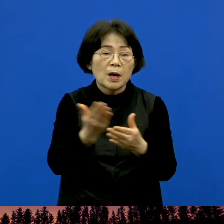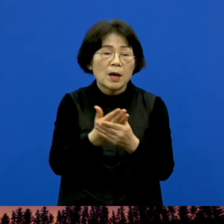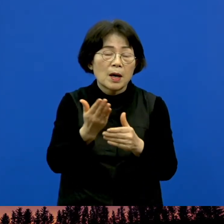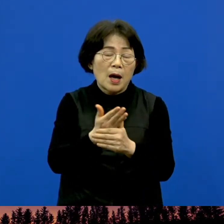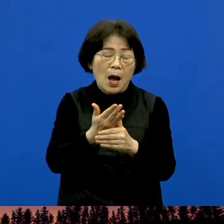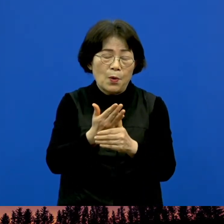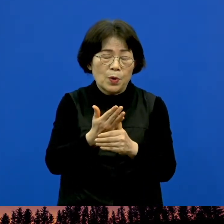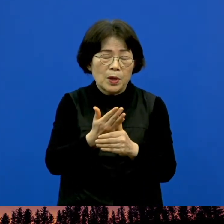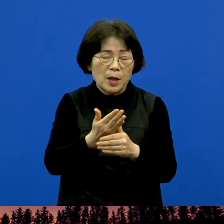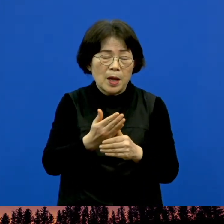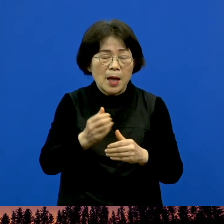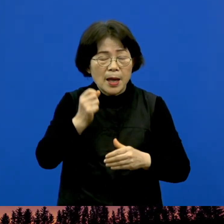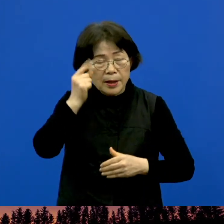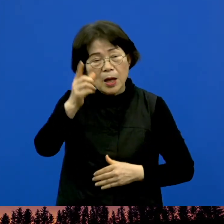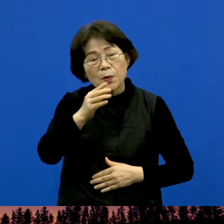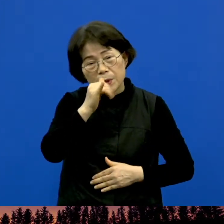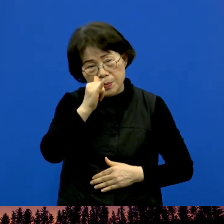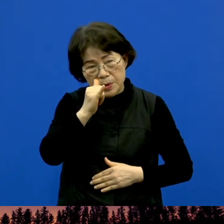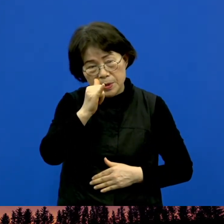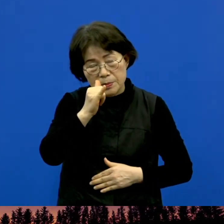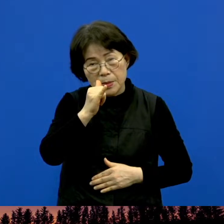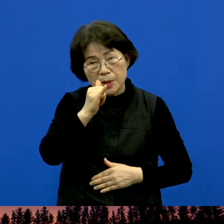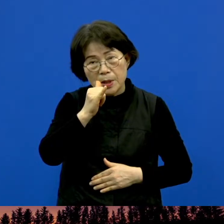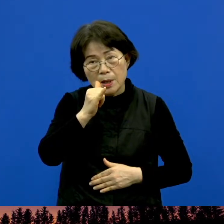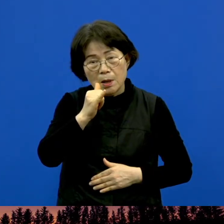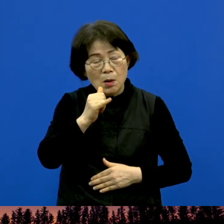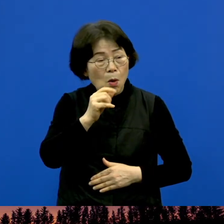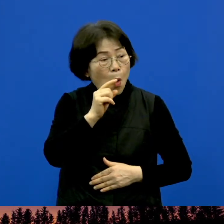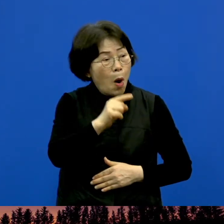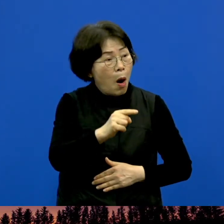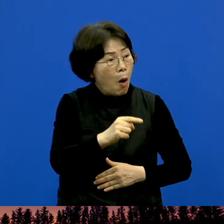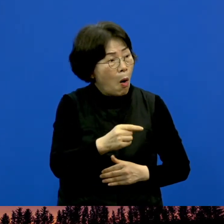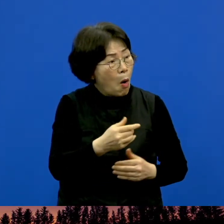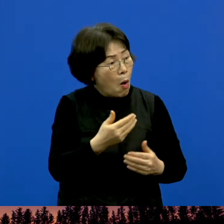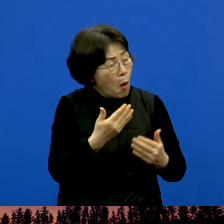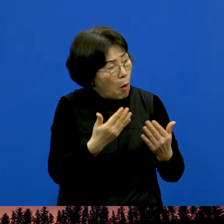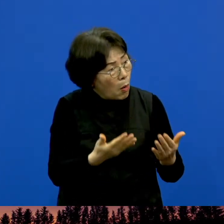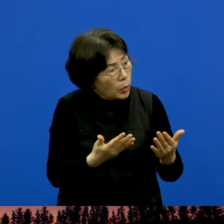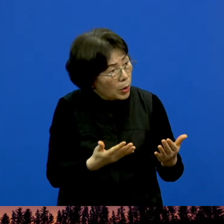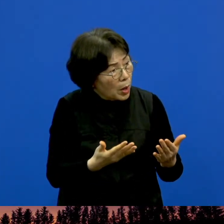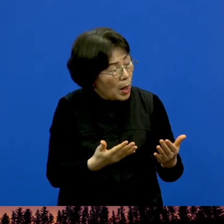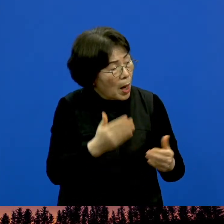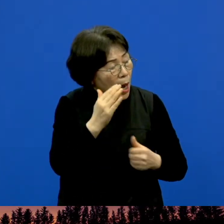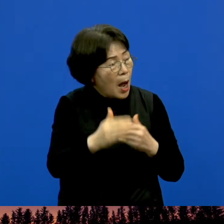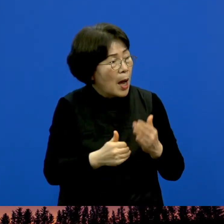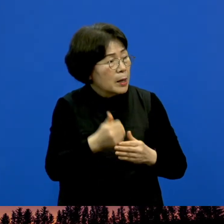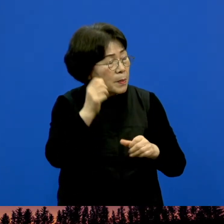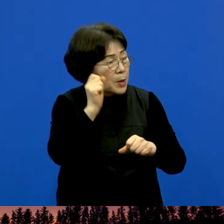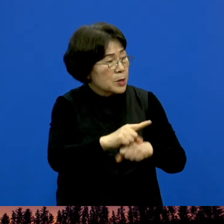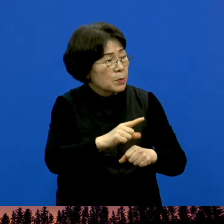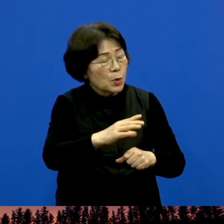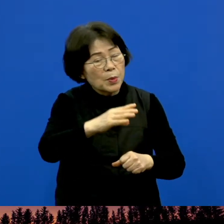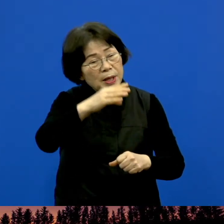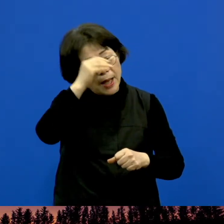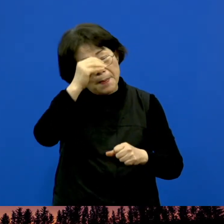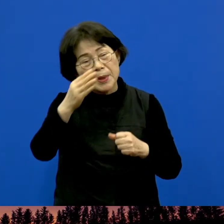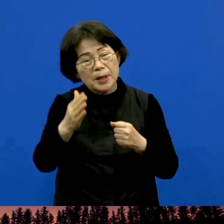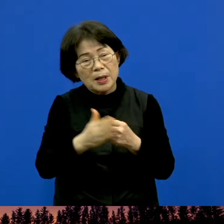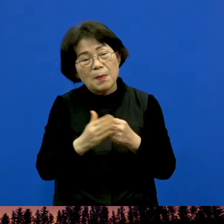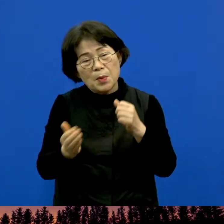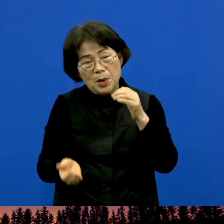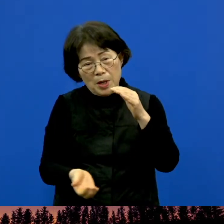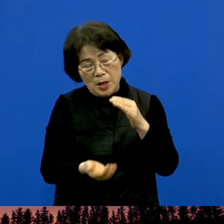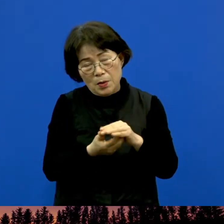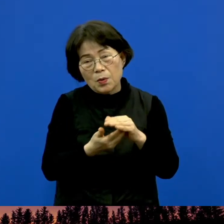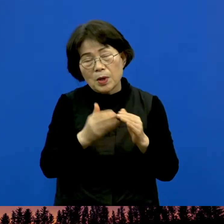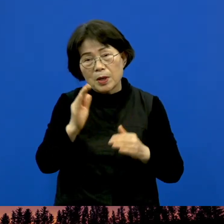드러났잖아요. 탁월함이 있잖아요. 어마어마하게 탁월한 거. 어떻게 저렇게 가능하지? 그게 하나님의 성품을 닮아간 거예요.